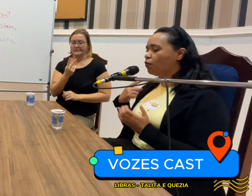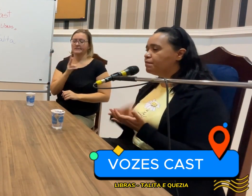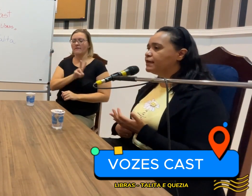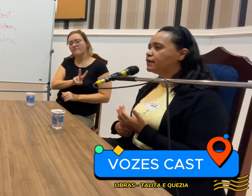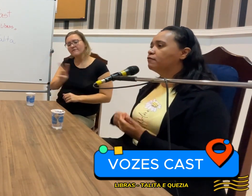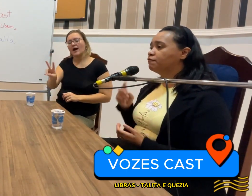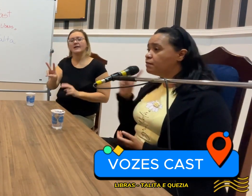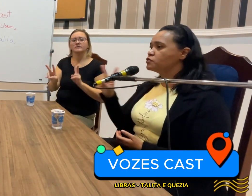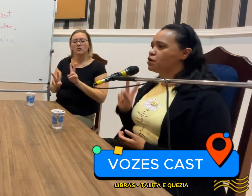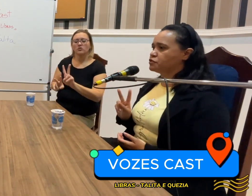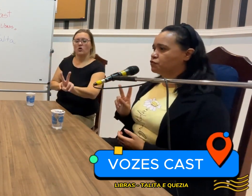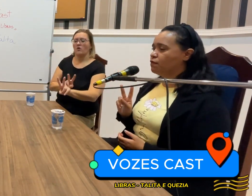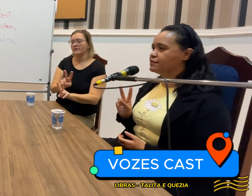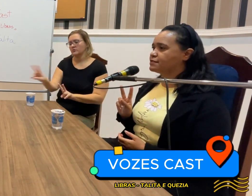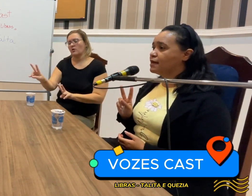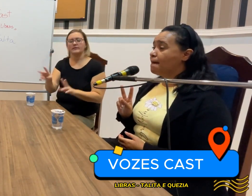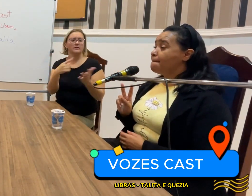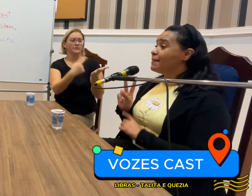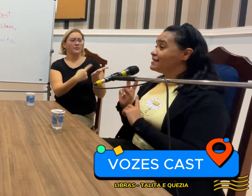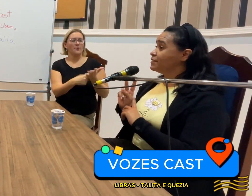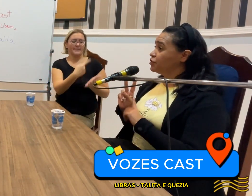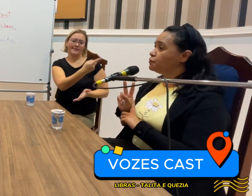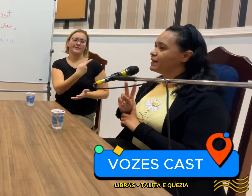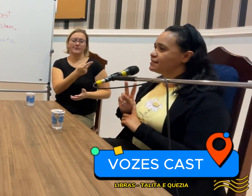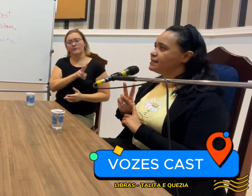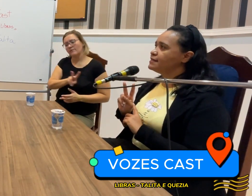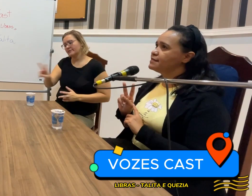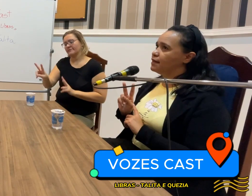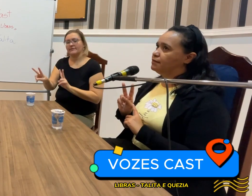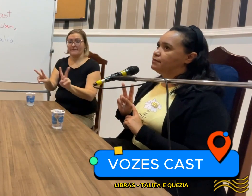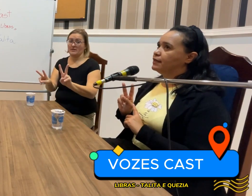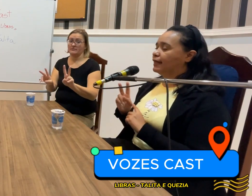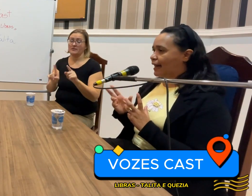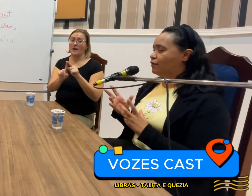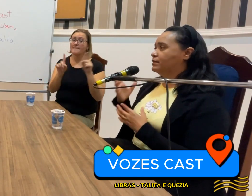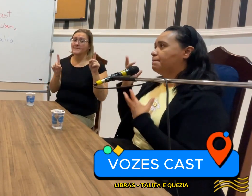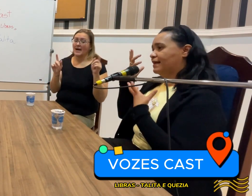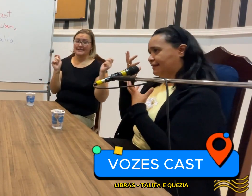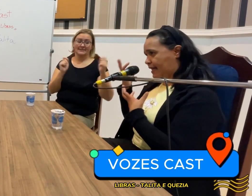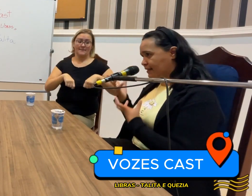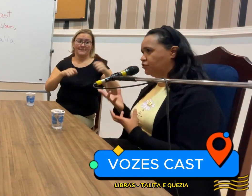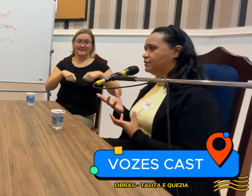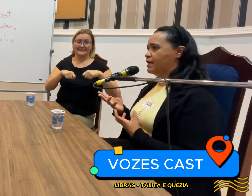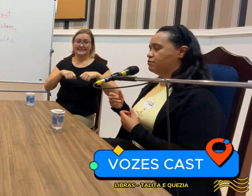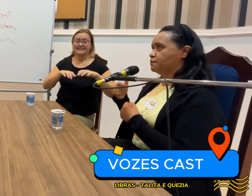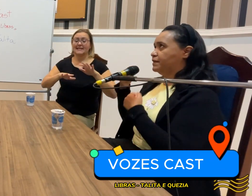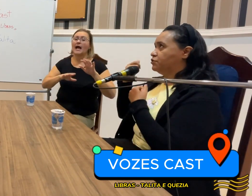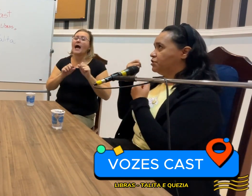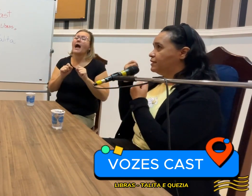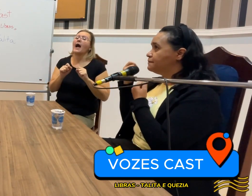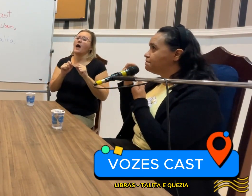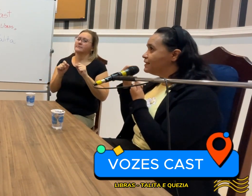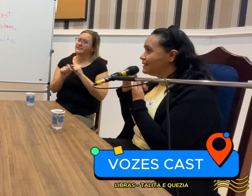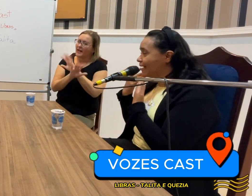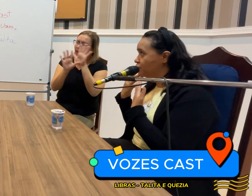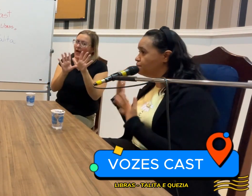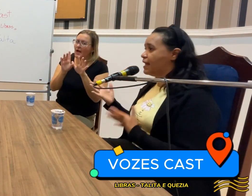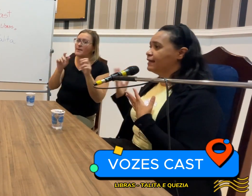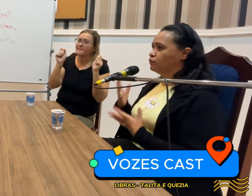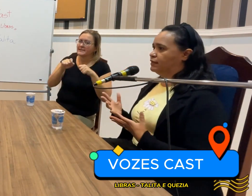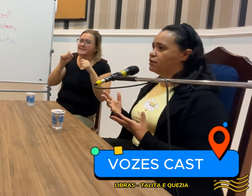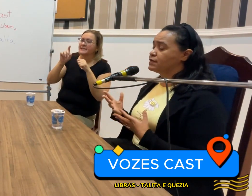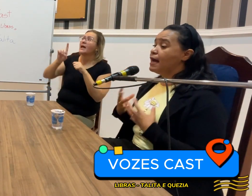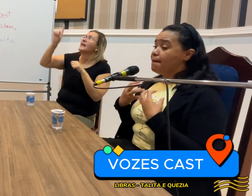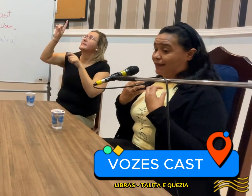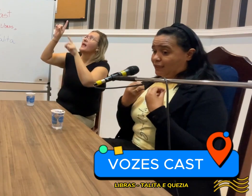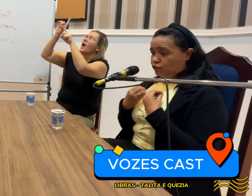gente combina, vamos nós 2. Mas a gente precisa, claro, depender de Deus, pedir